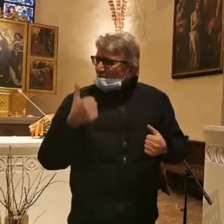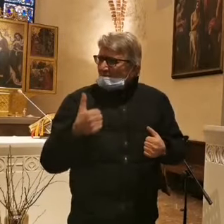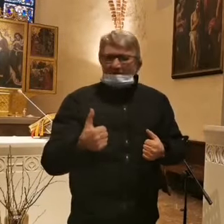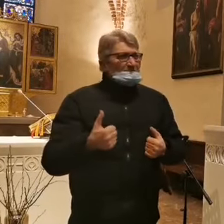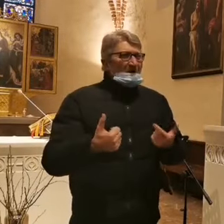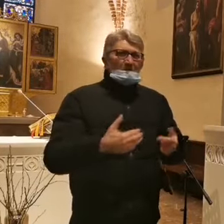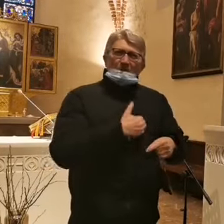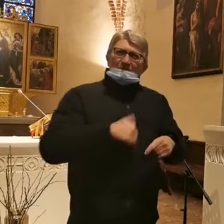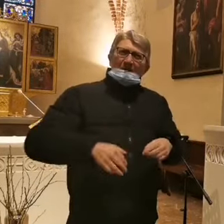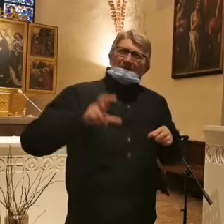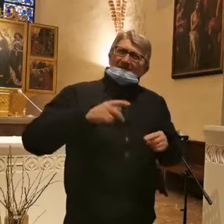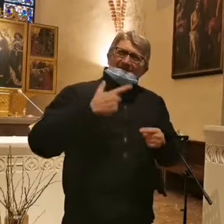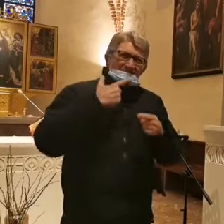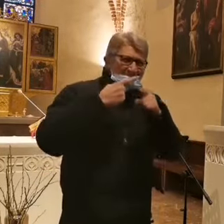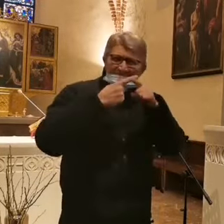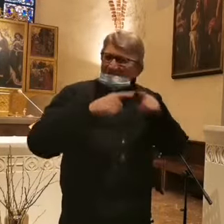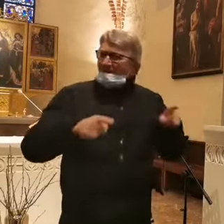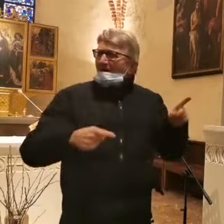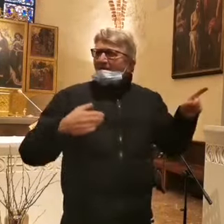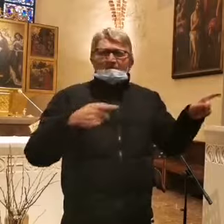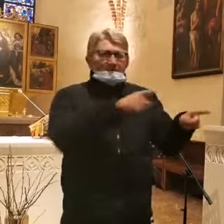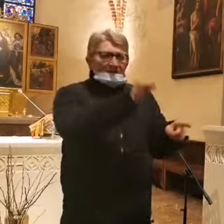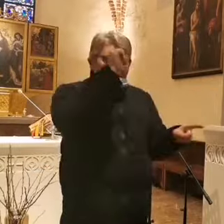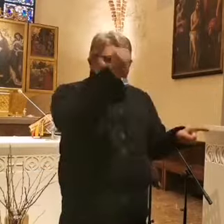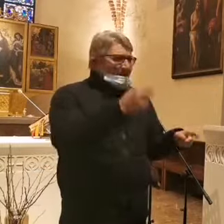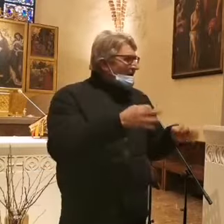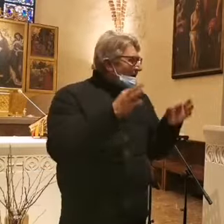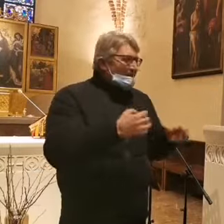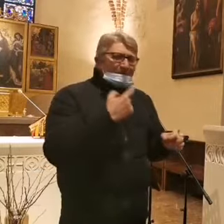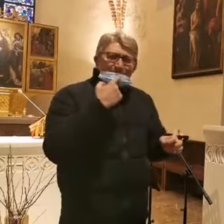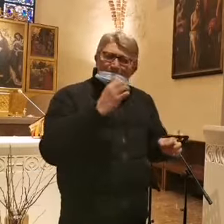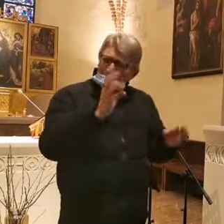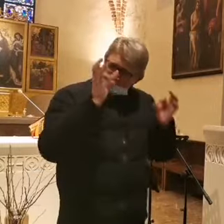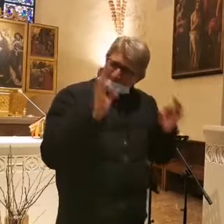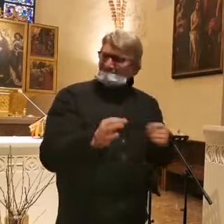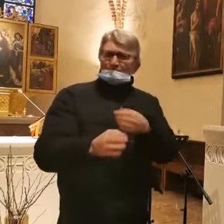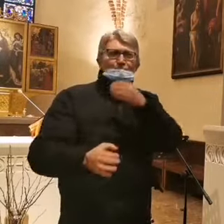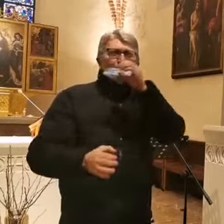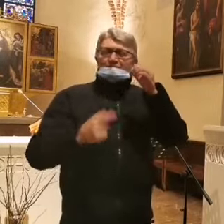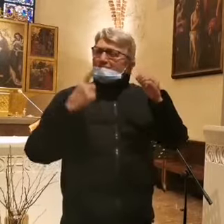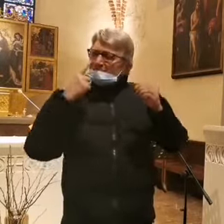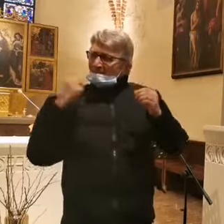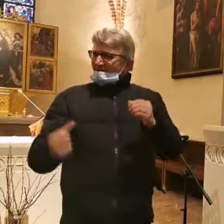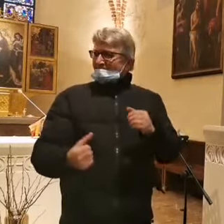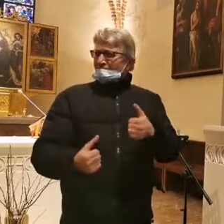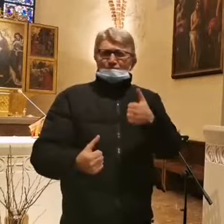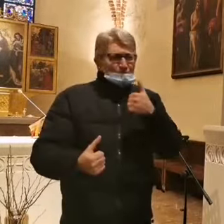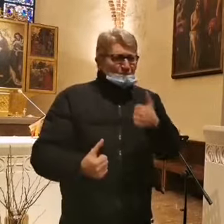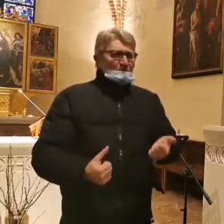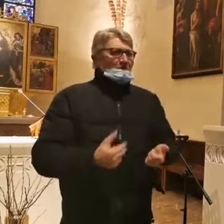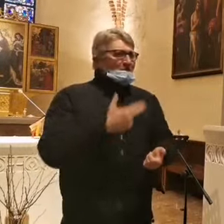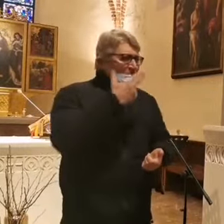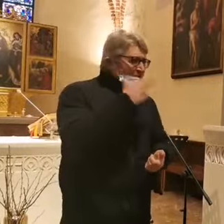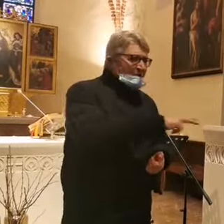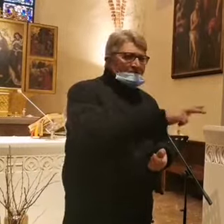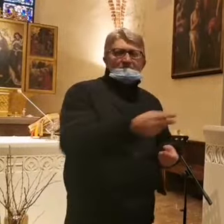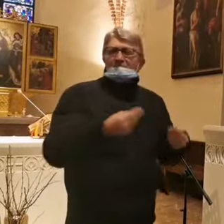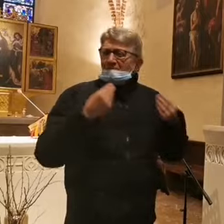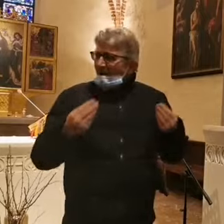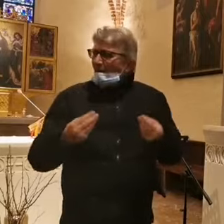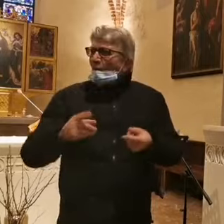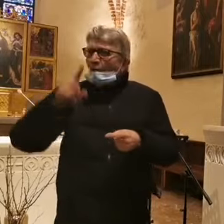Bardzo smaczną herbatę, którą było potrzebowo częstowane, że ta herbata w Polsce jest inna, a tamte jest naprawdę taki wysublimowany super